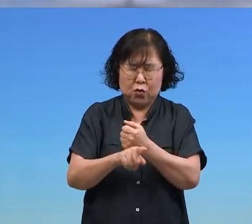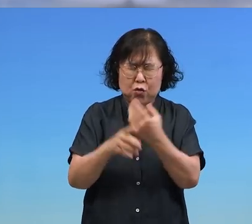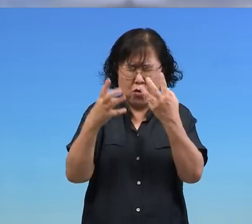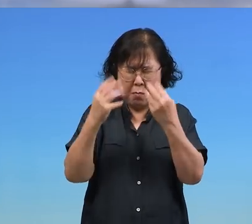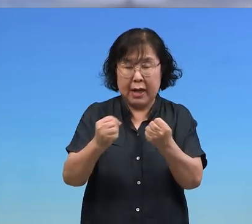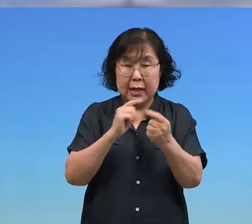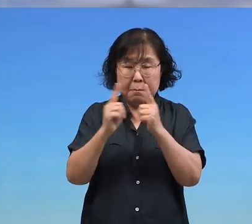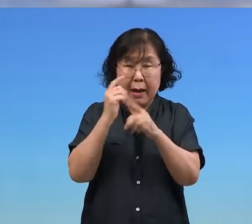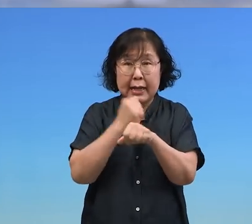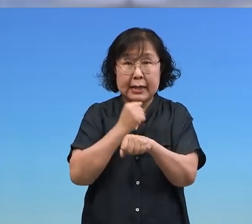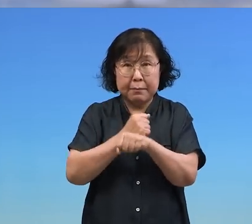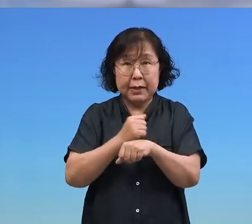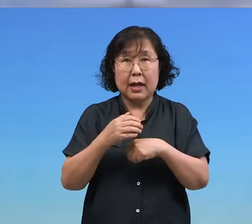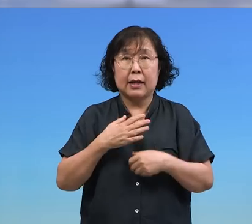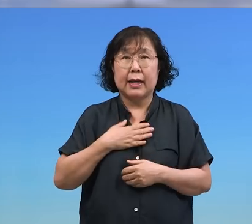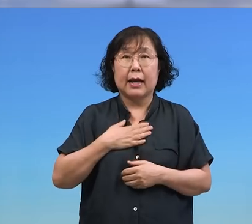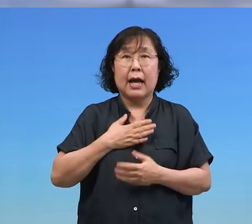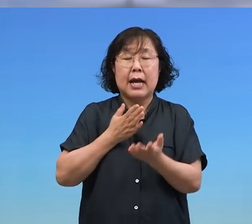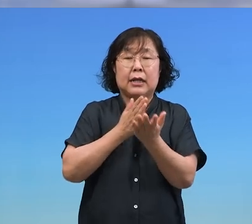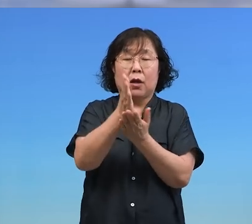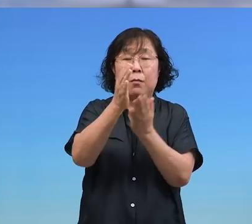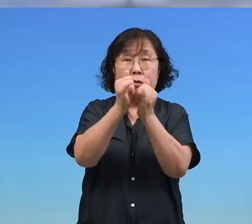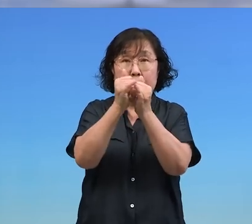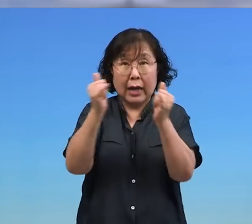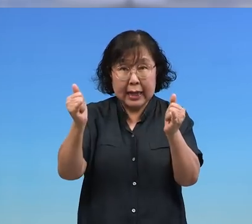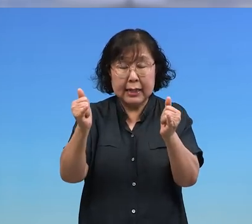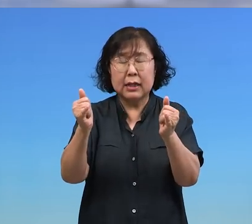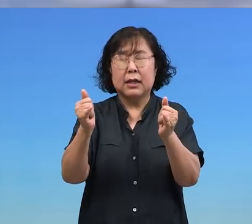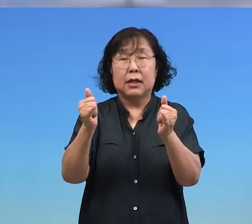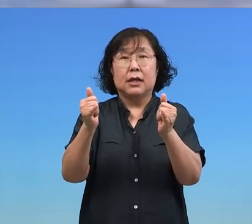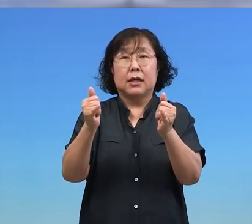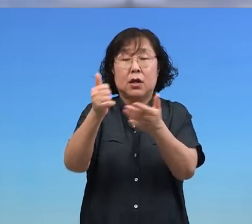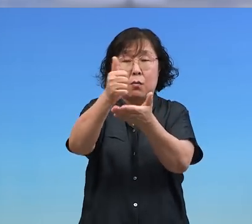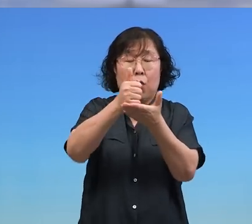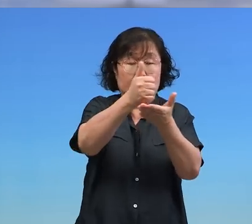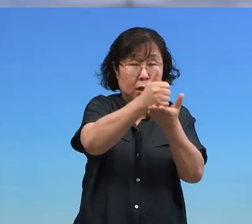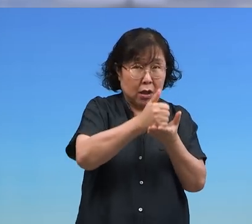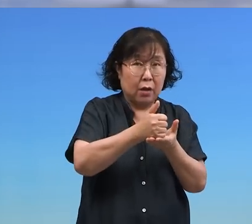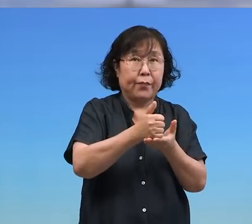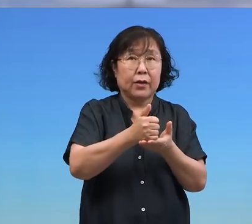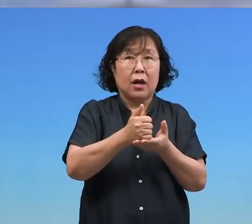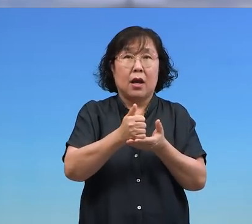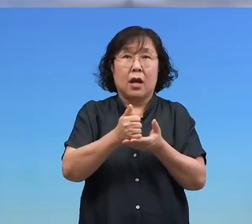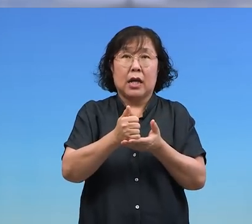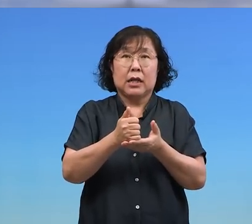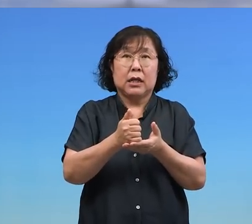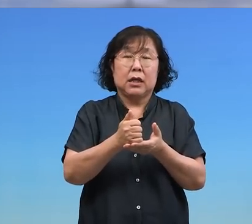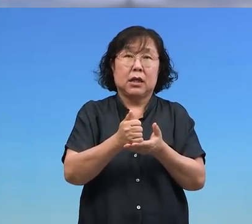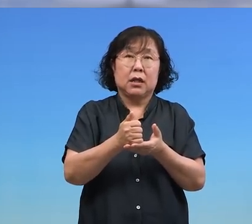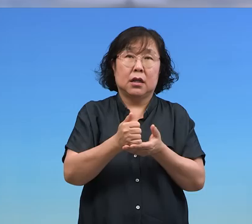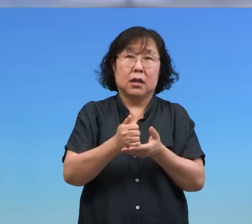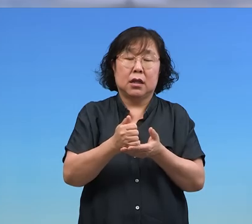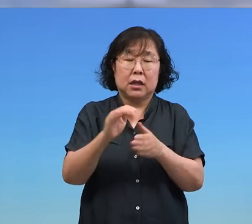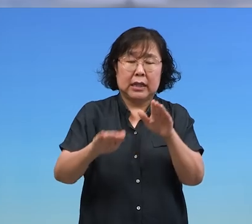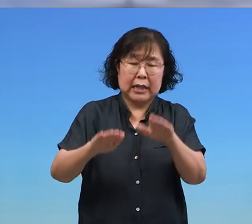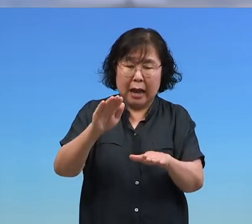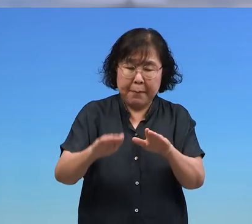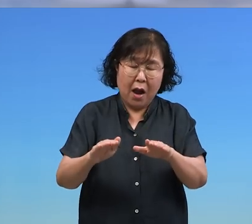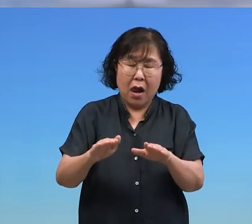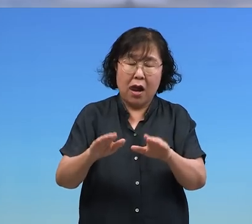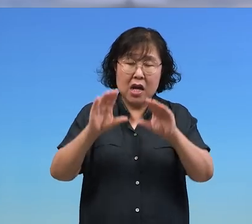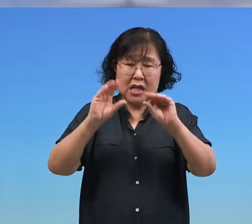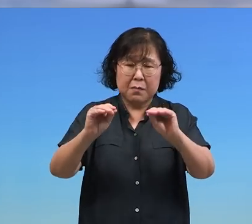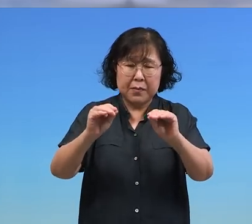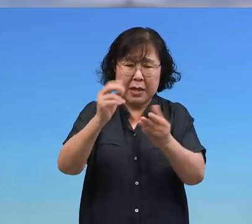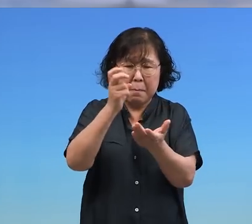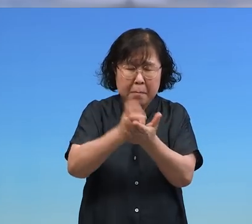우리 전문가들을 모셔놓고 차별금지법 바로 알기 그거 세미나도 열고 했는데